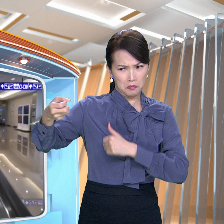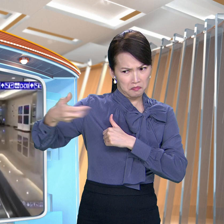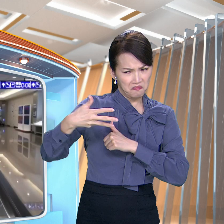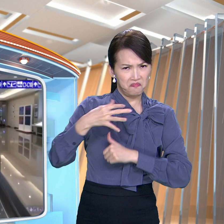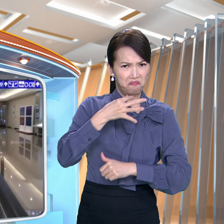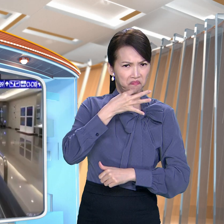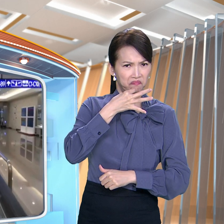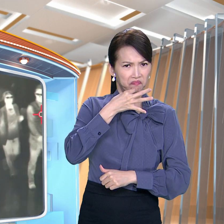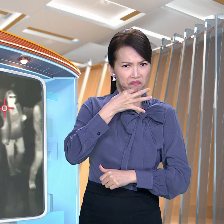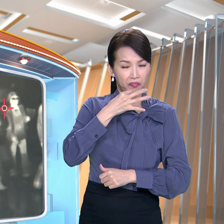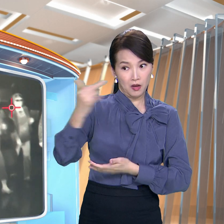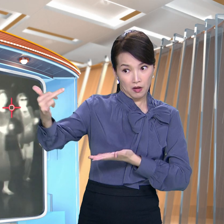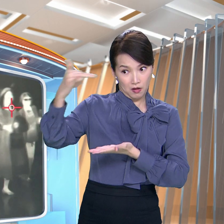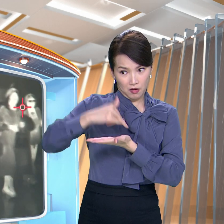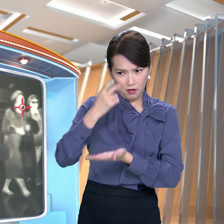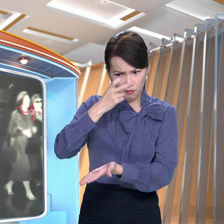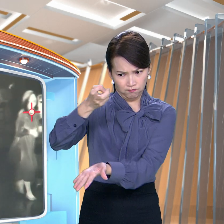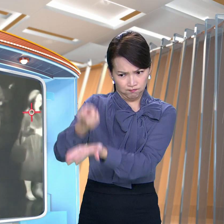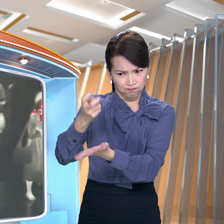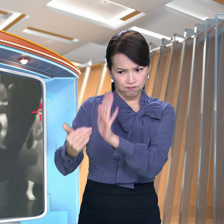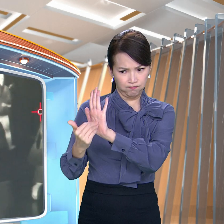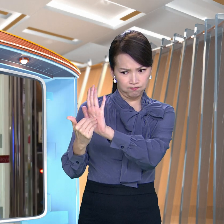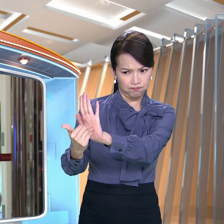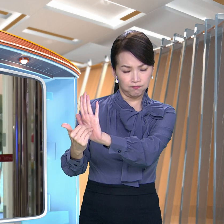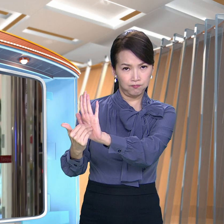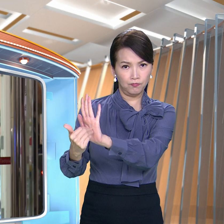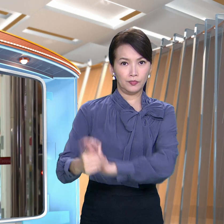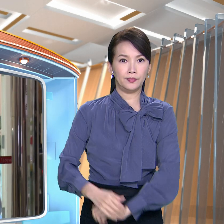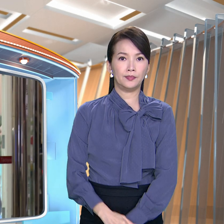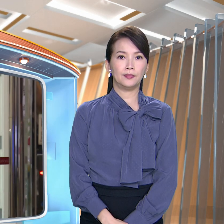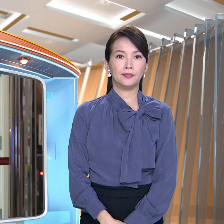Omicron 的病例，希望能够尽力在边境就挡下来。